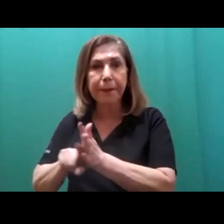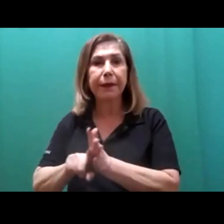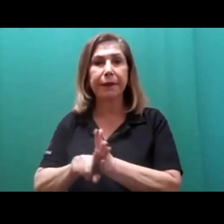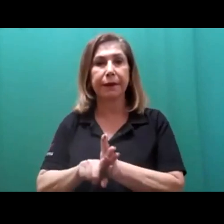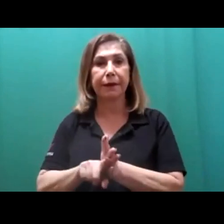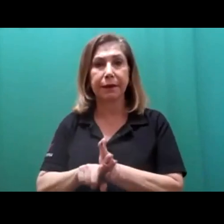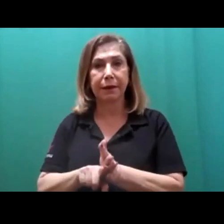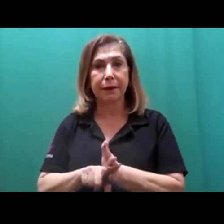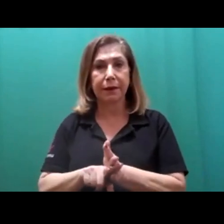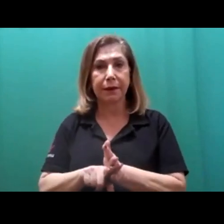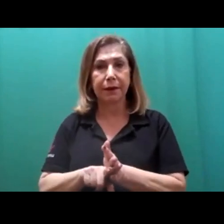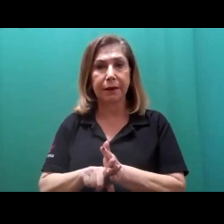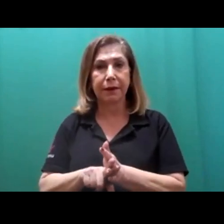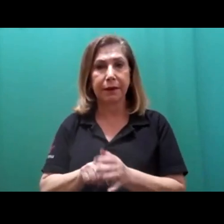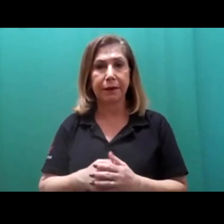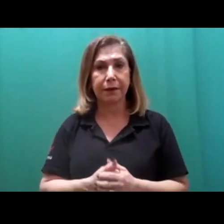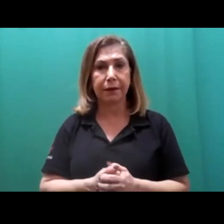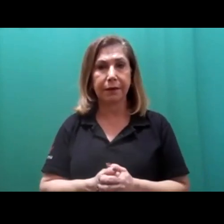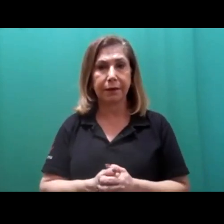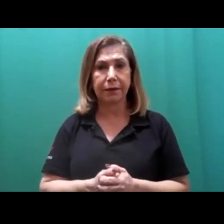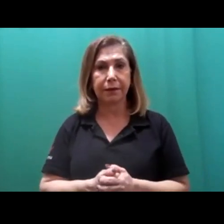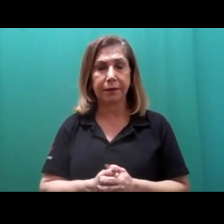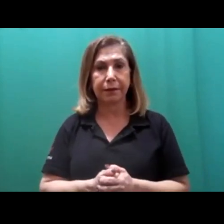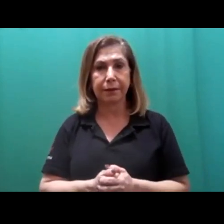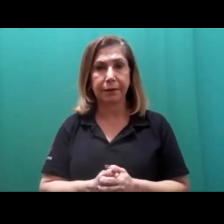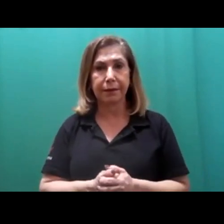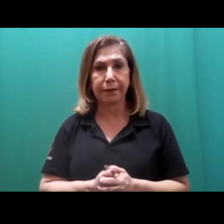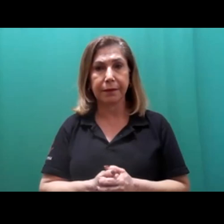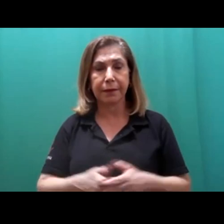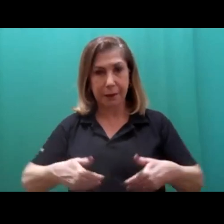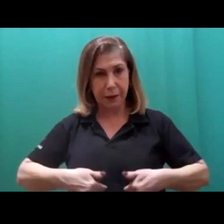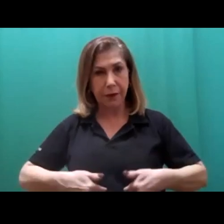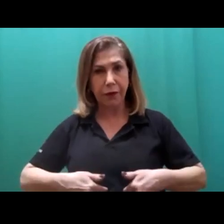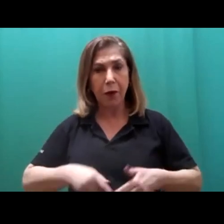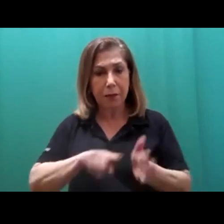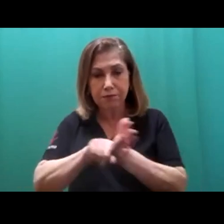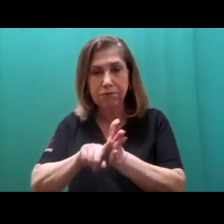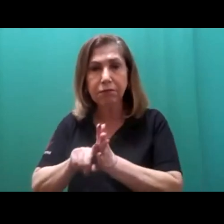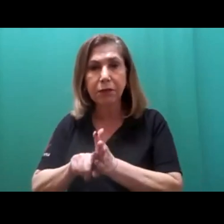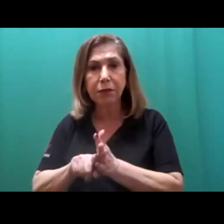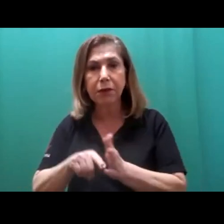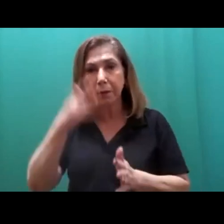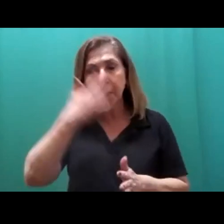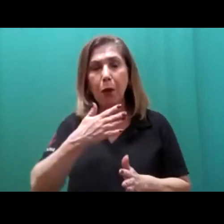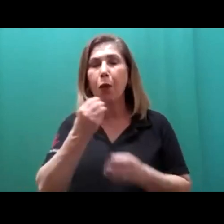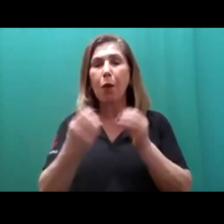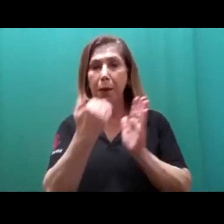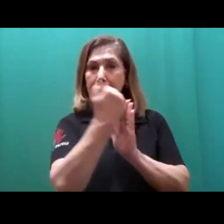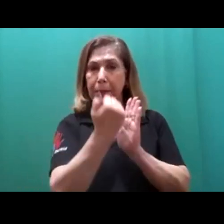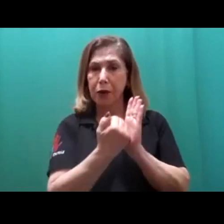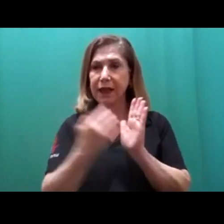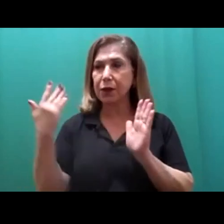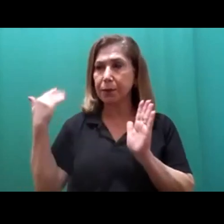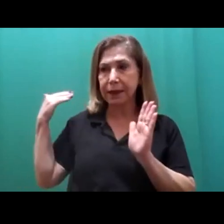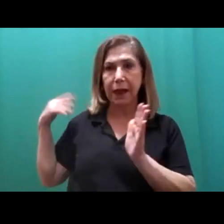racializam a questão da fome de uma forma a pensar esse processo histórico. A população